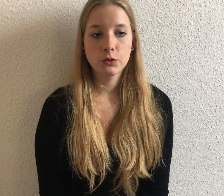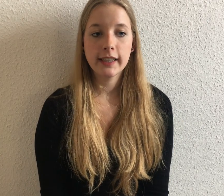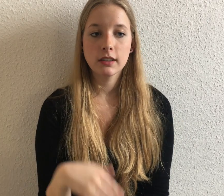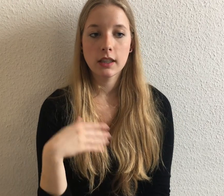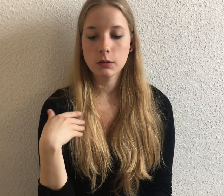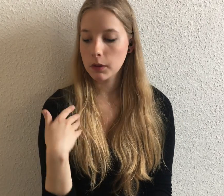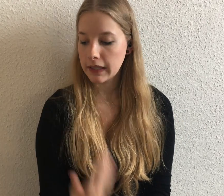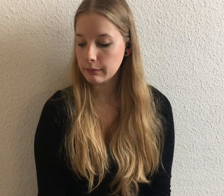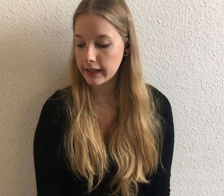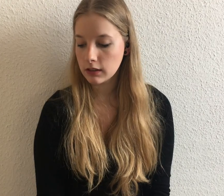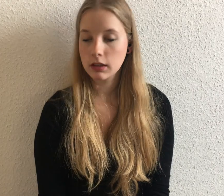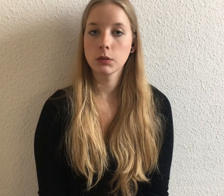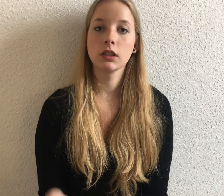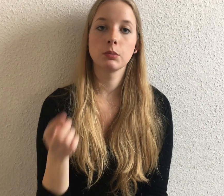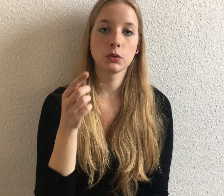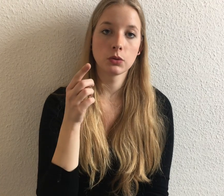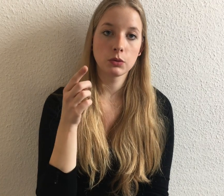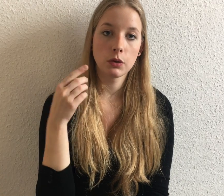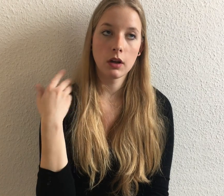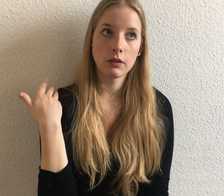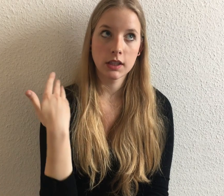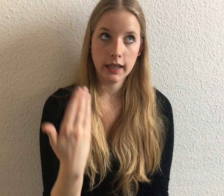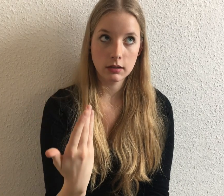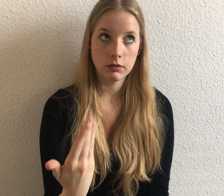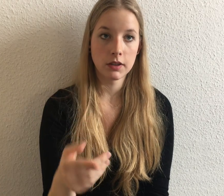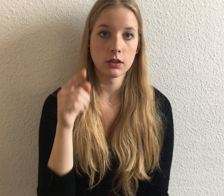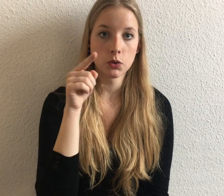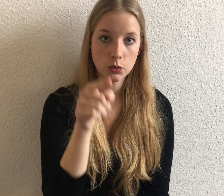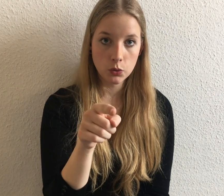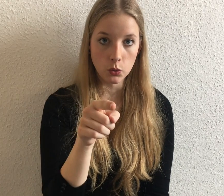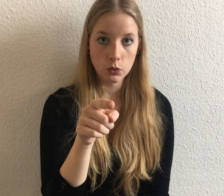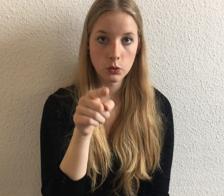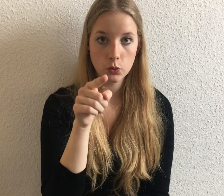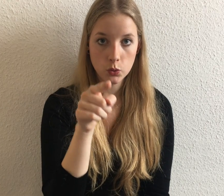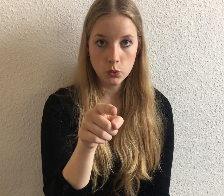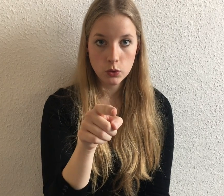Zuerst ist halt immer bei diesem Einsatz immer diese Person, wird als erste verwendet. Du. Du,